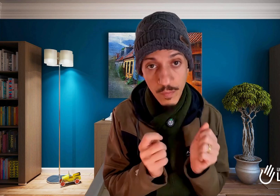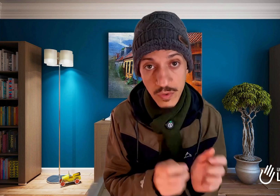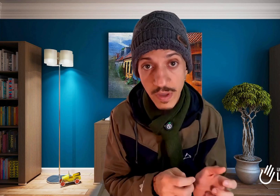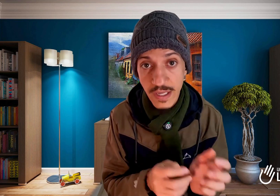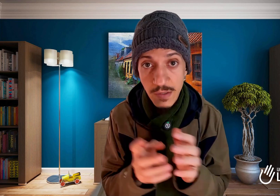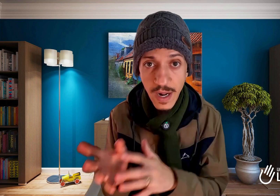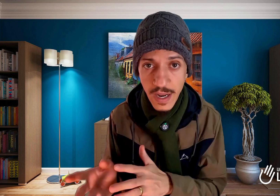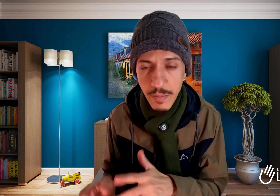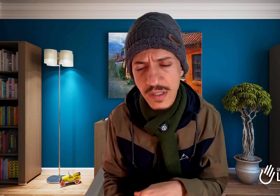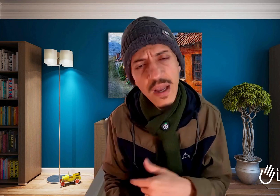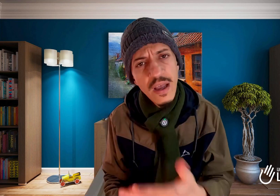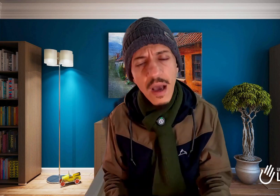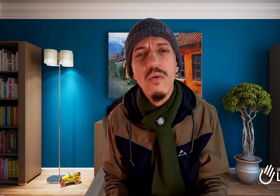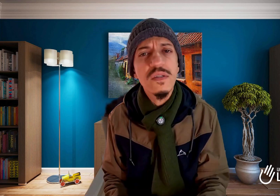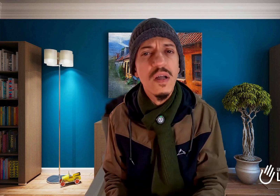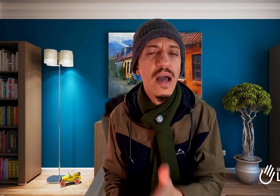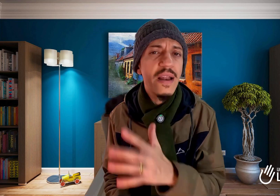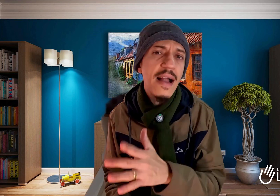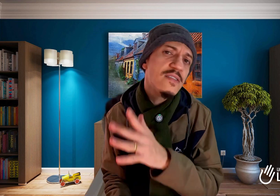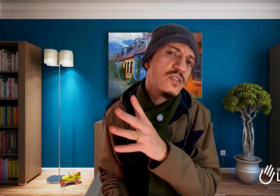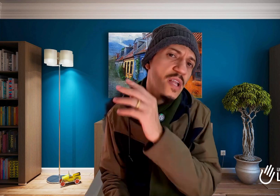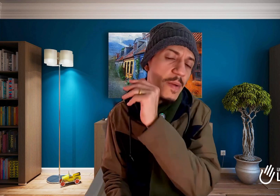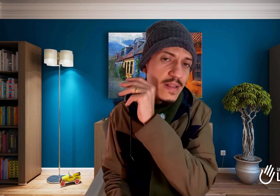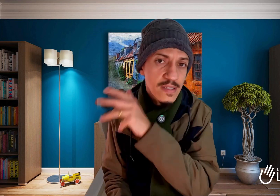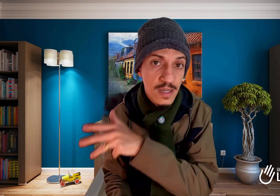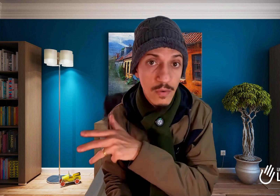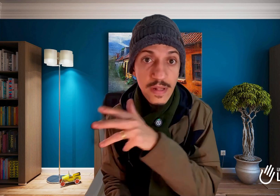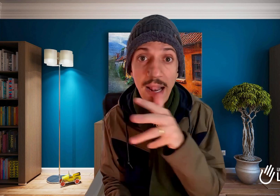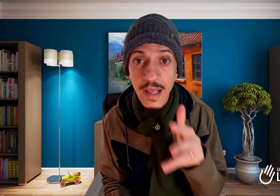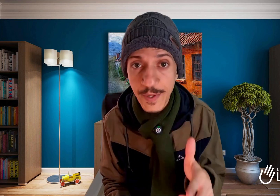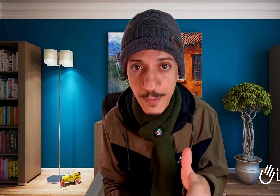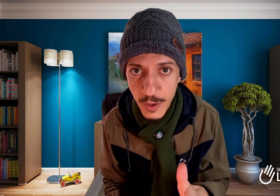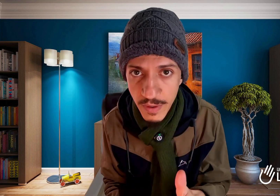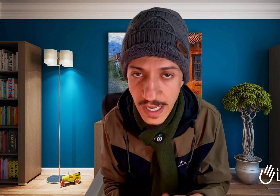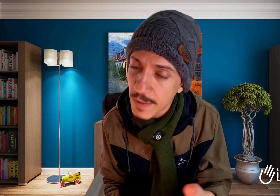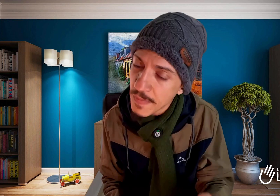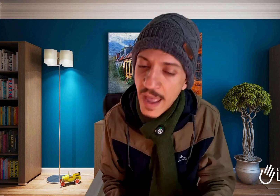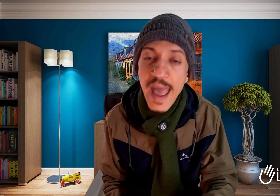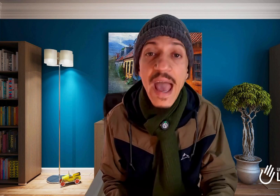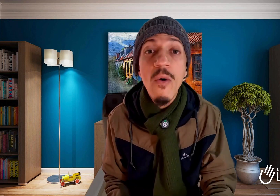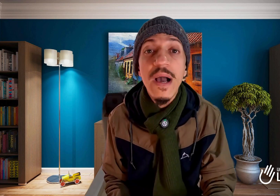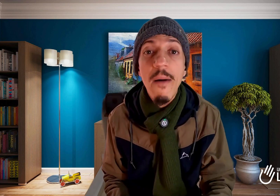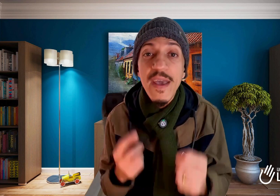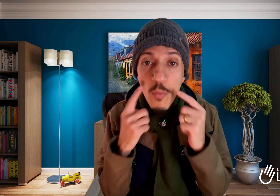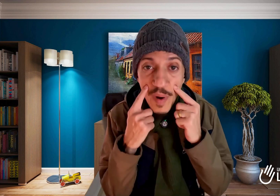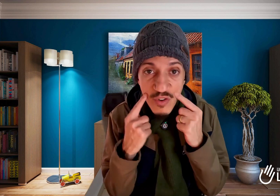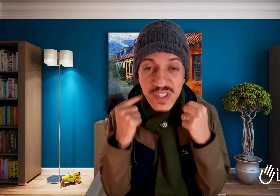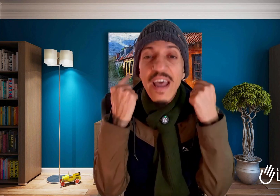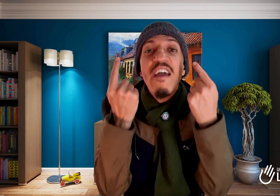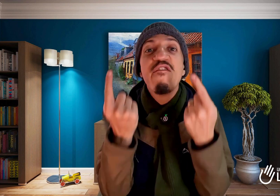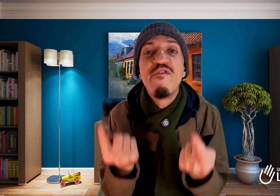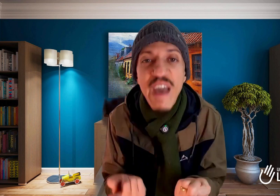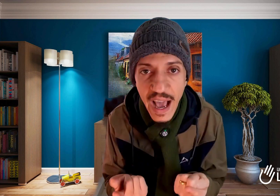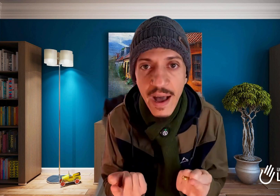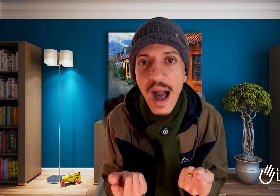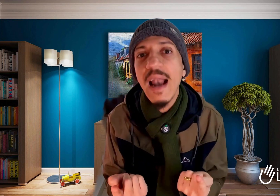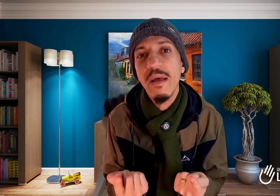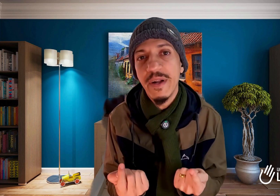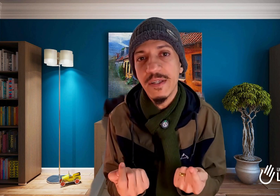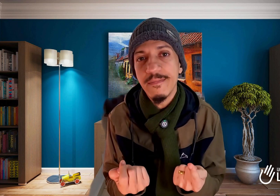português para Libras, e alguns também análise de interpretação da Libras para português. É um caminho para você ver a Libras, mas